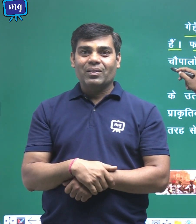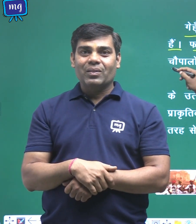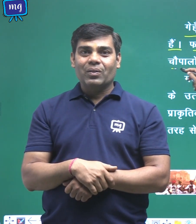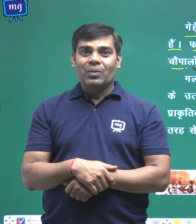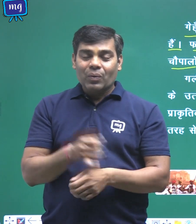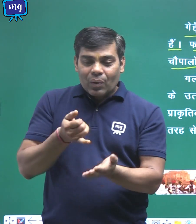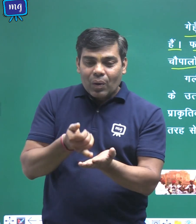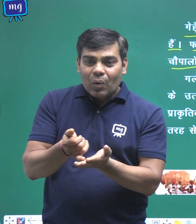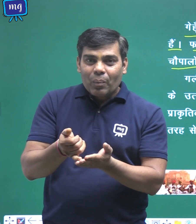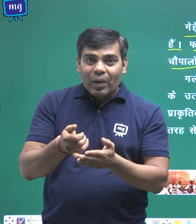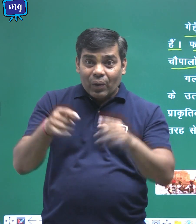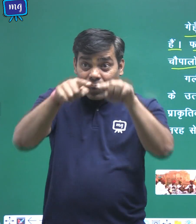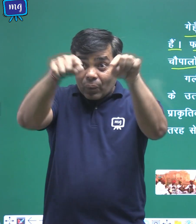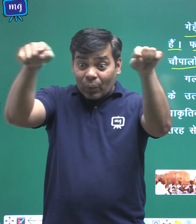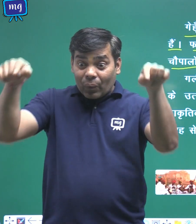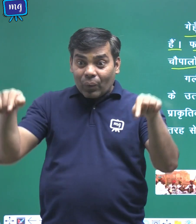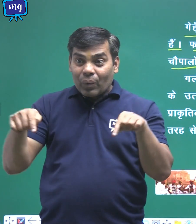चौपालों पर